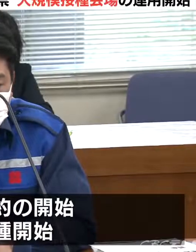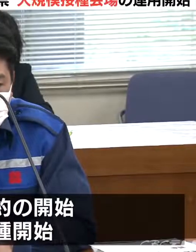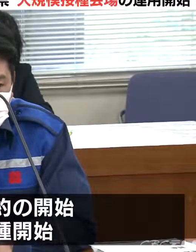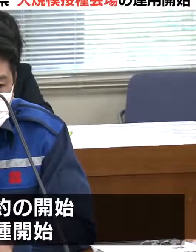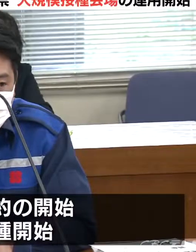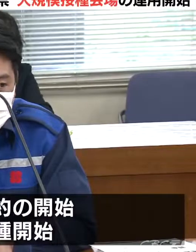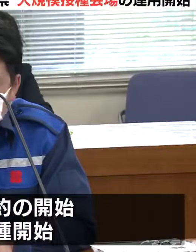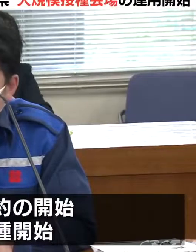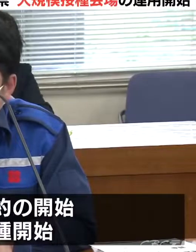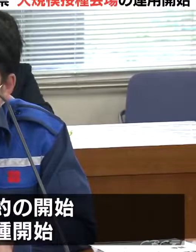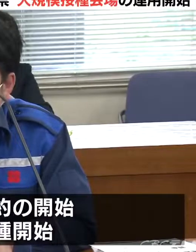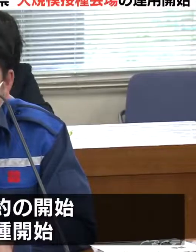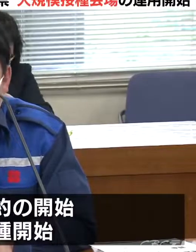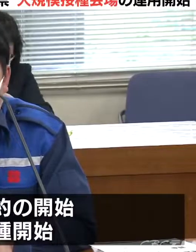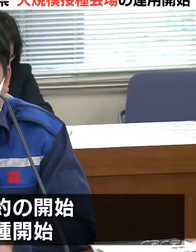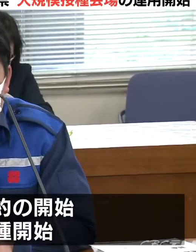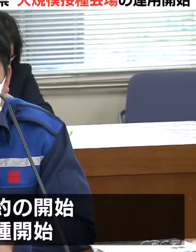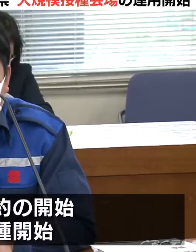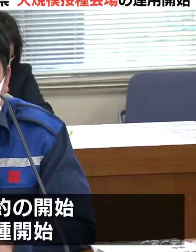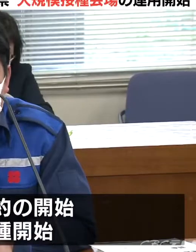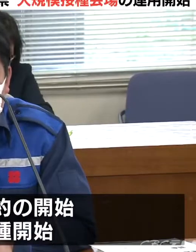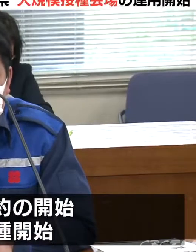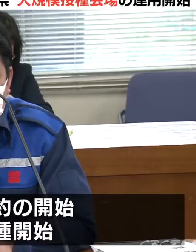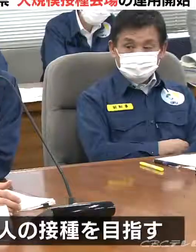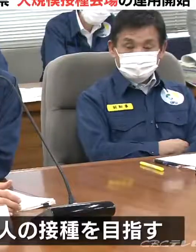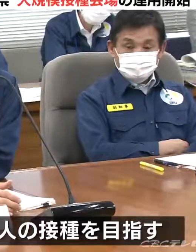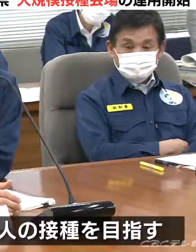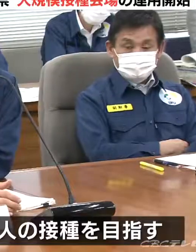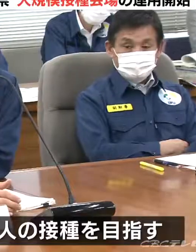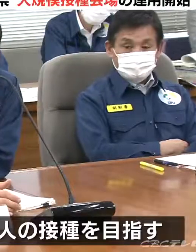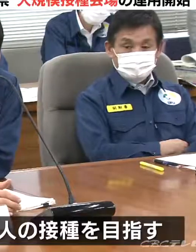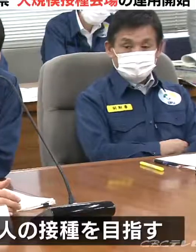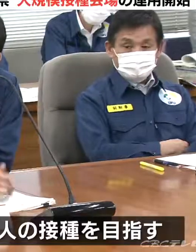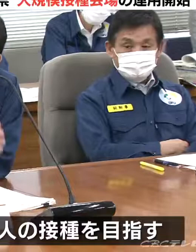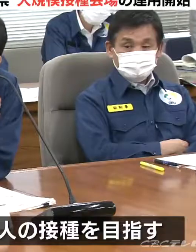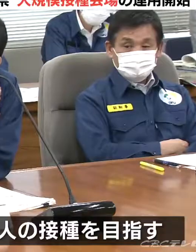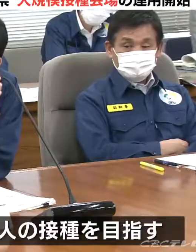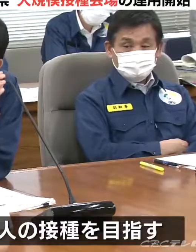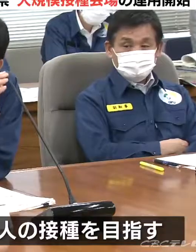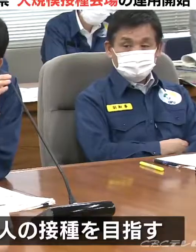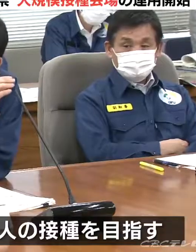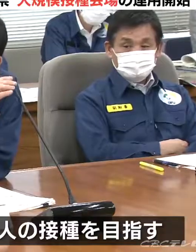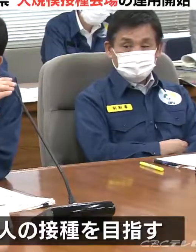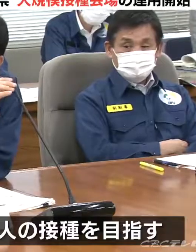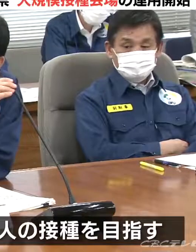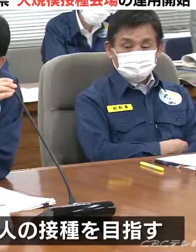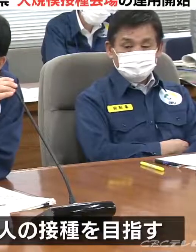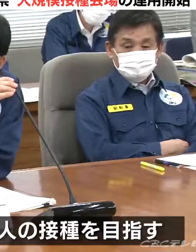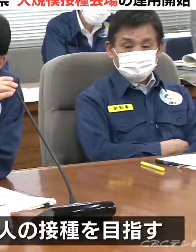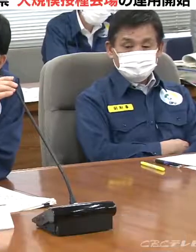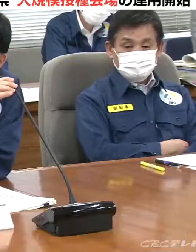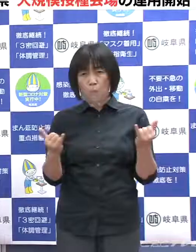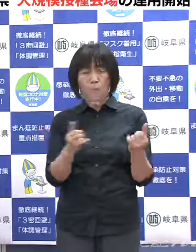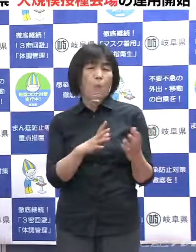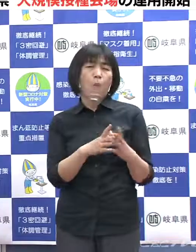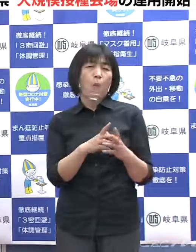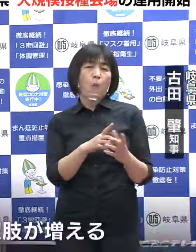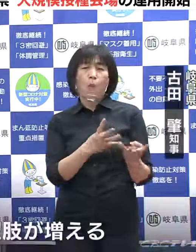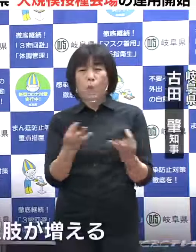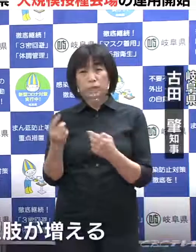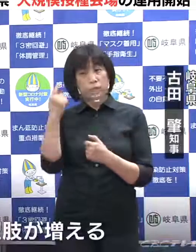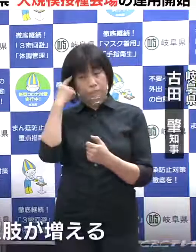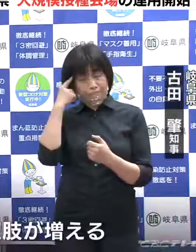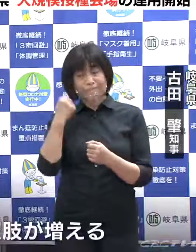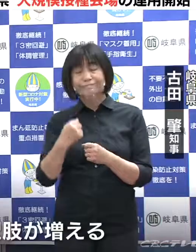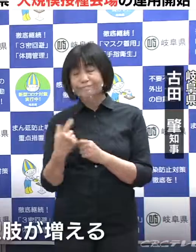12日から接種を開始する予定で1週間当たりさ現在4000人の摂取を目指しています選択